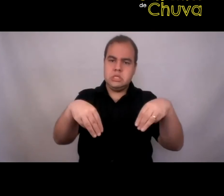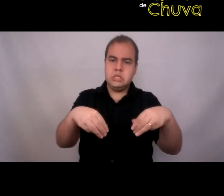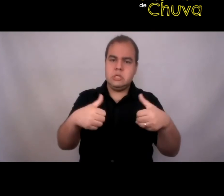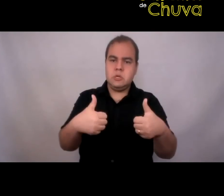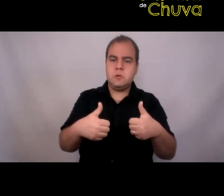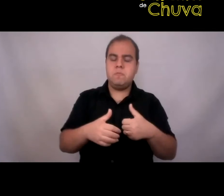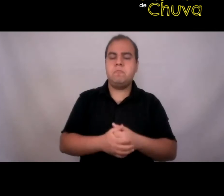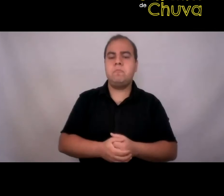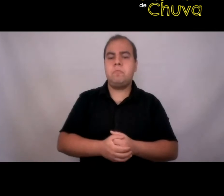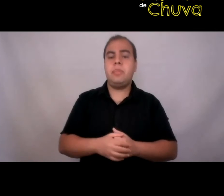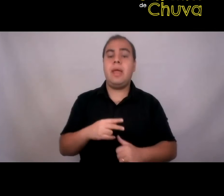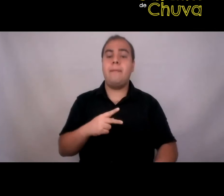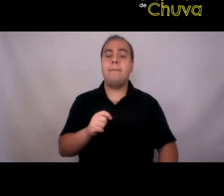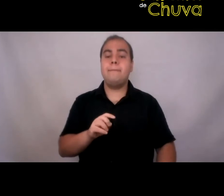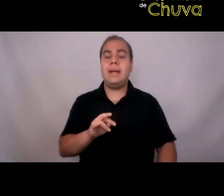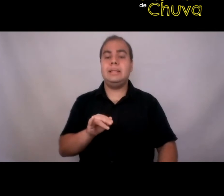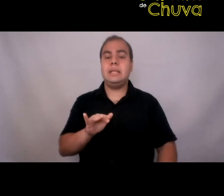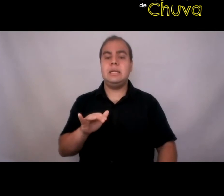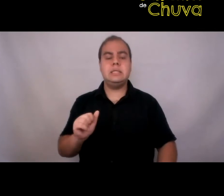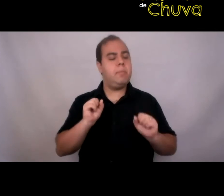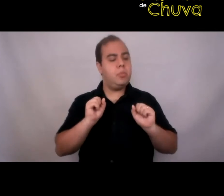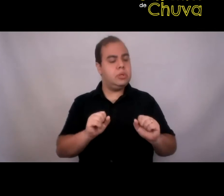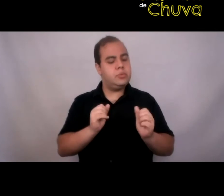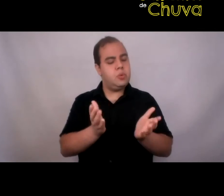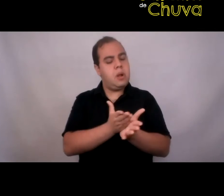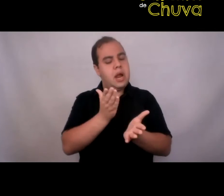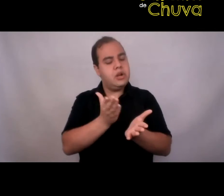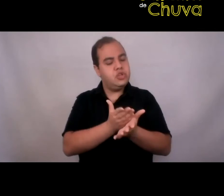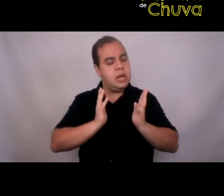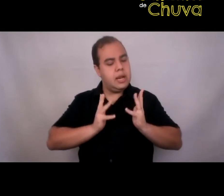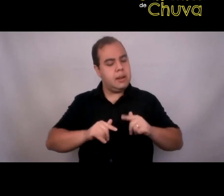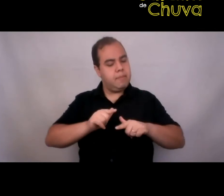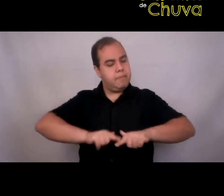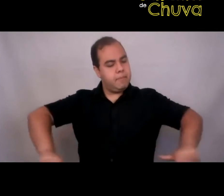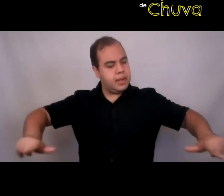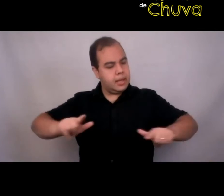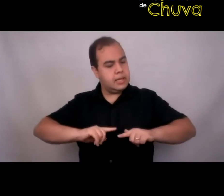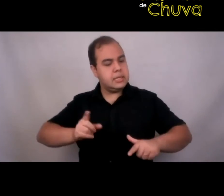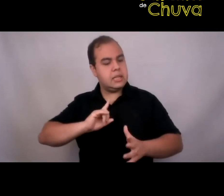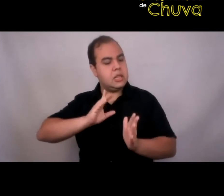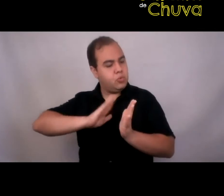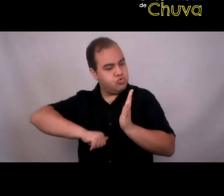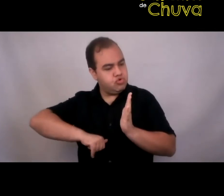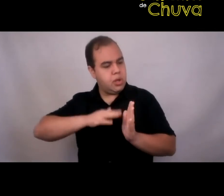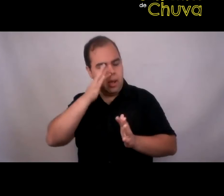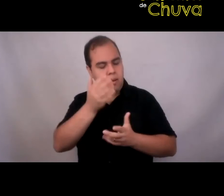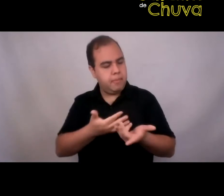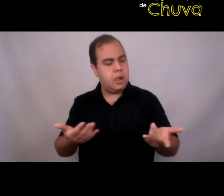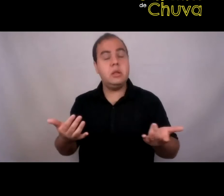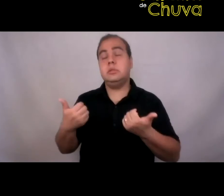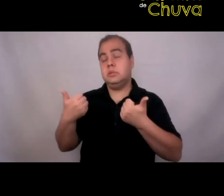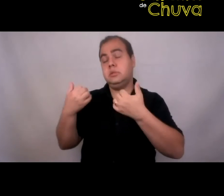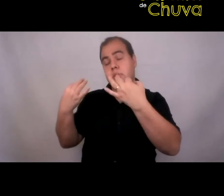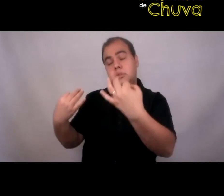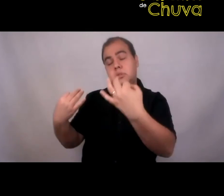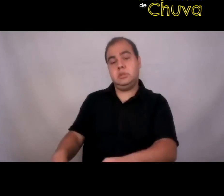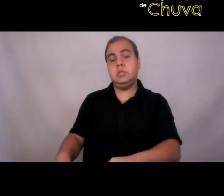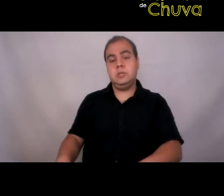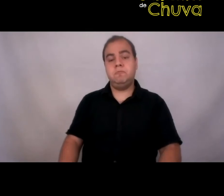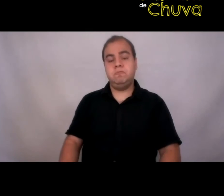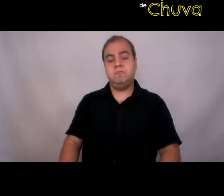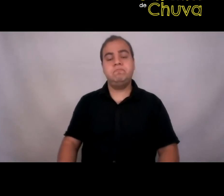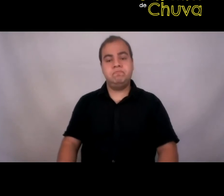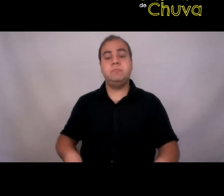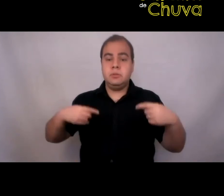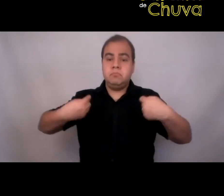Patrícia, podemos ter uma cartilha da limpeza pública diária desse tipo para não remoção das plantas? Com certeza, né? Acho que isso